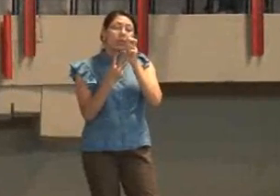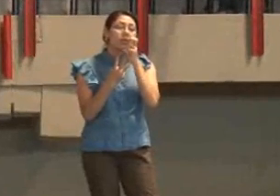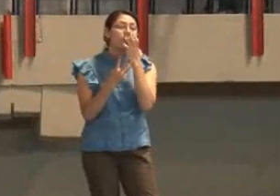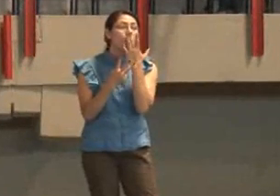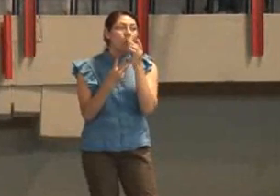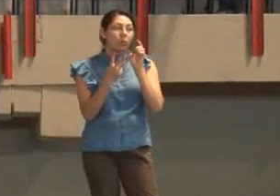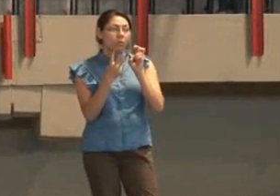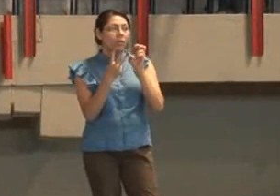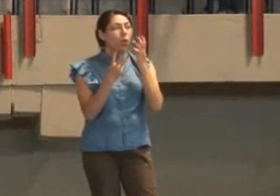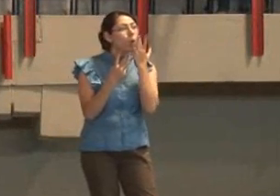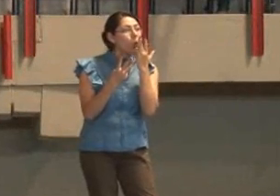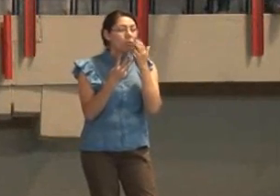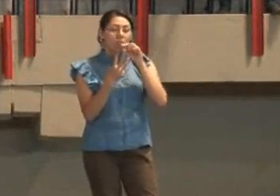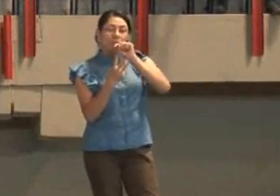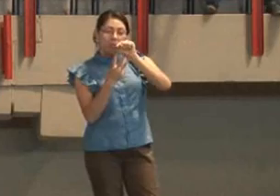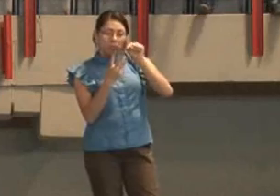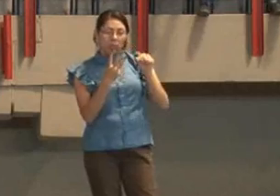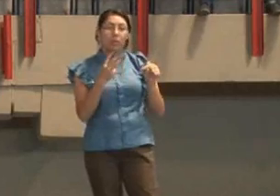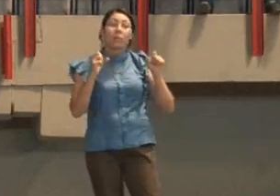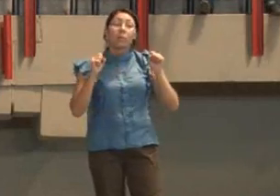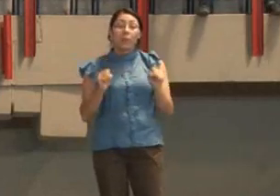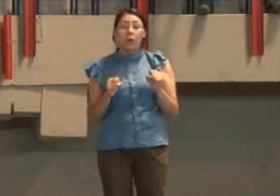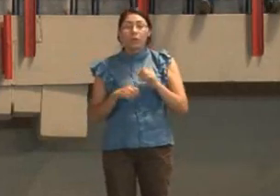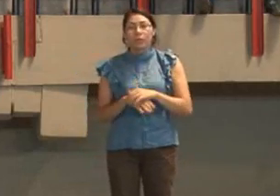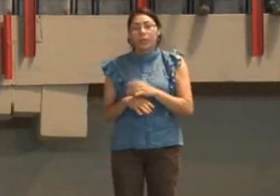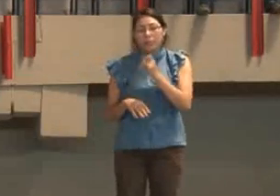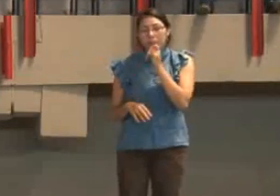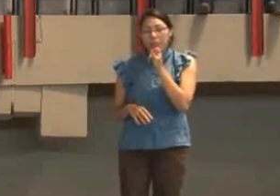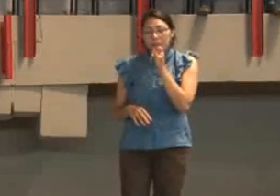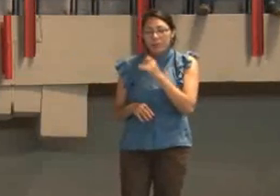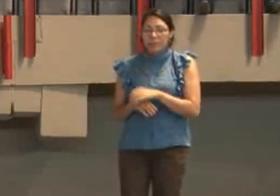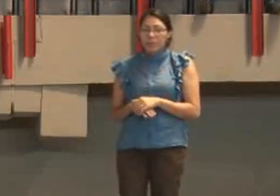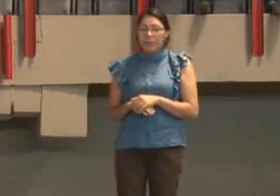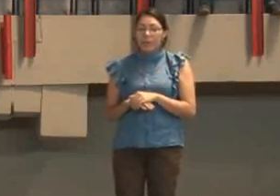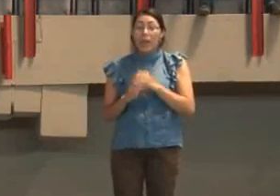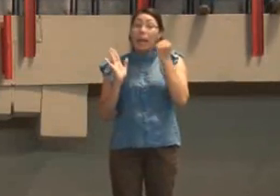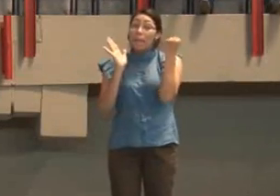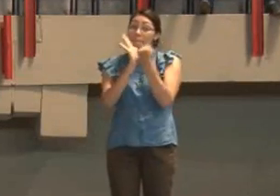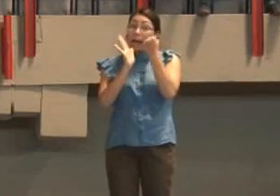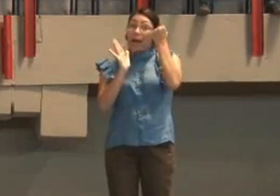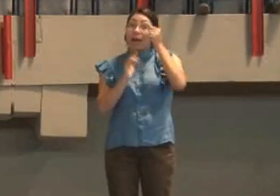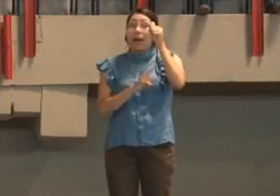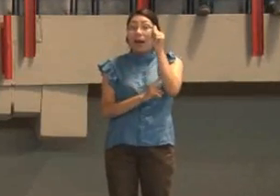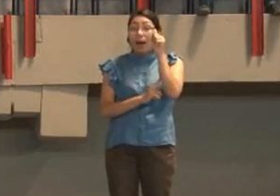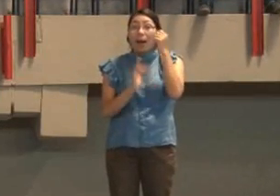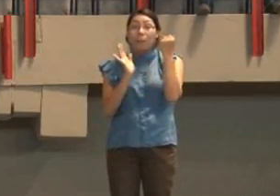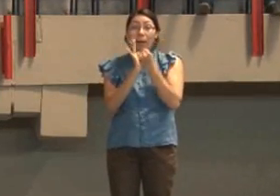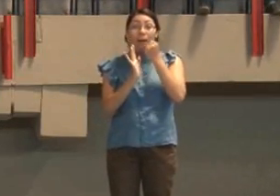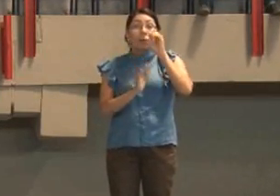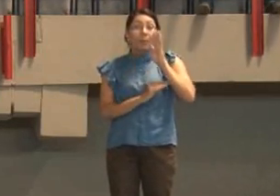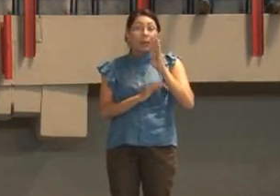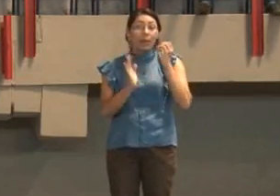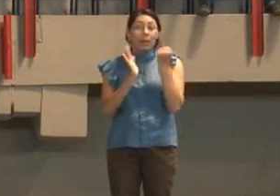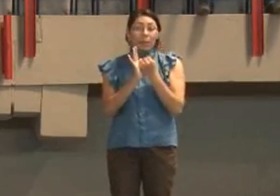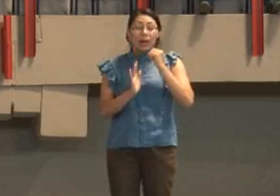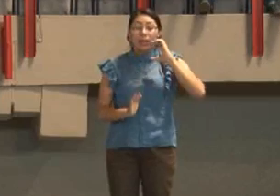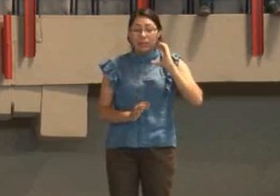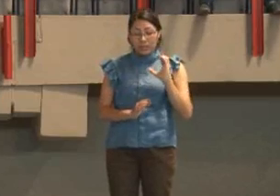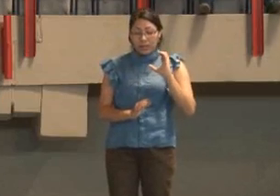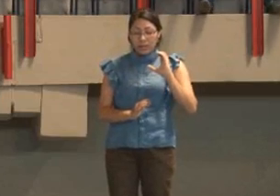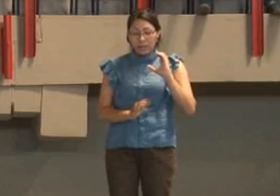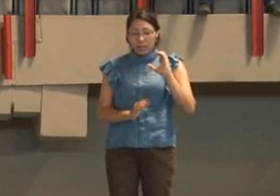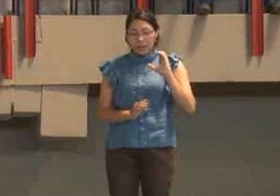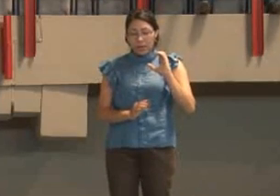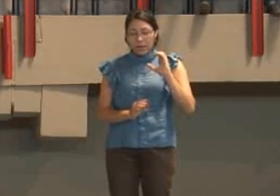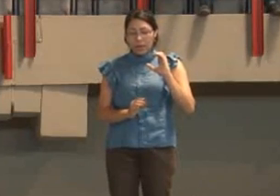carro? Tá? Então a ideia é o seguinte: você tem um modelo A, um modelo B e um modelo C. O modelo A pode vir em 5 cores